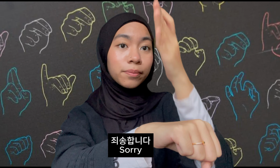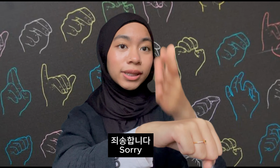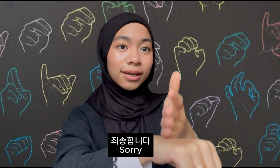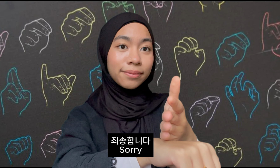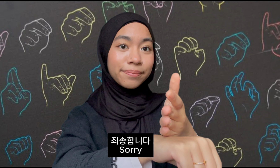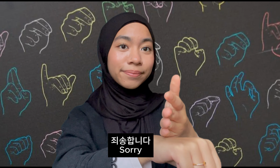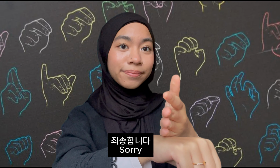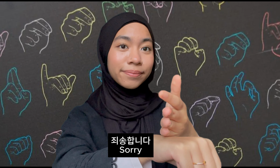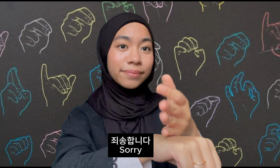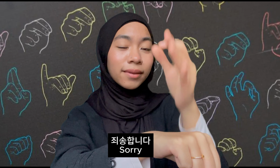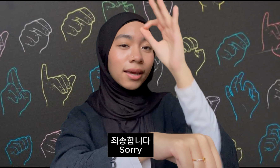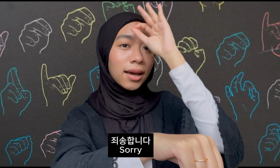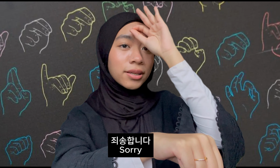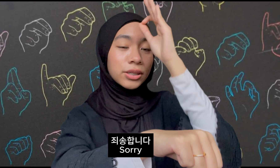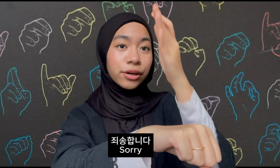죄송합니다. Sorry.